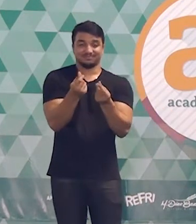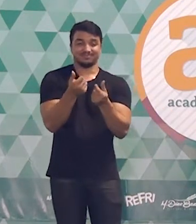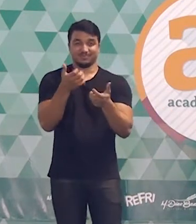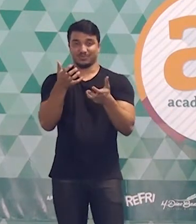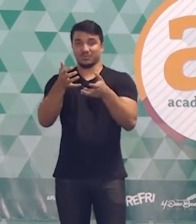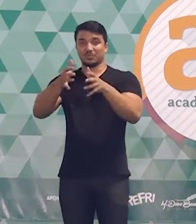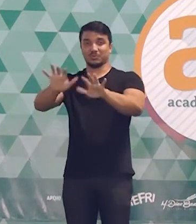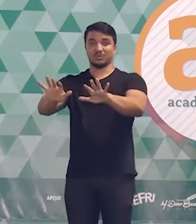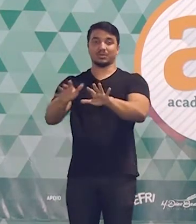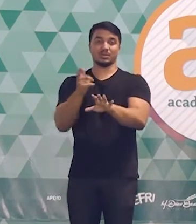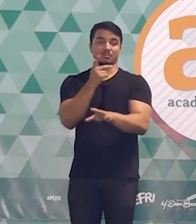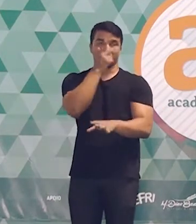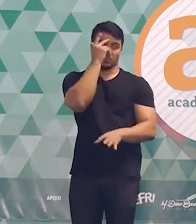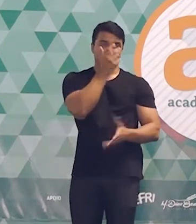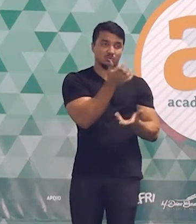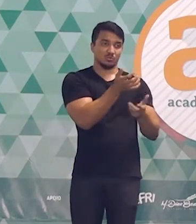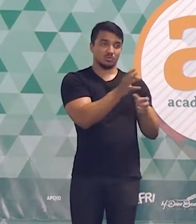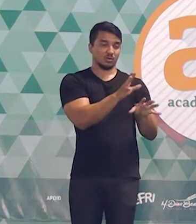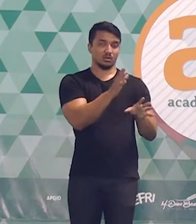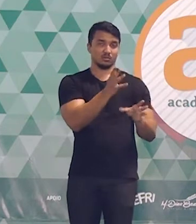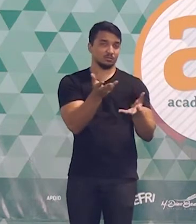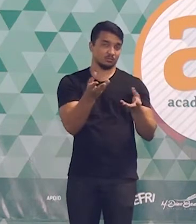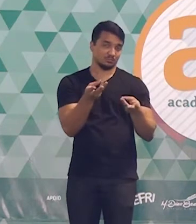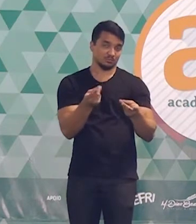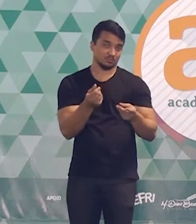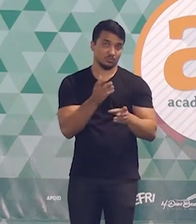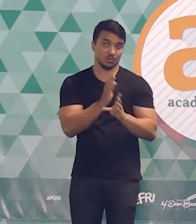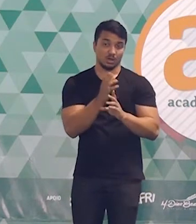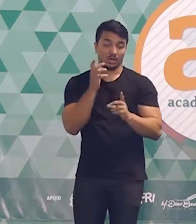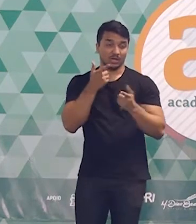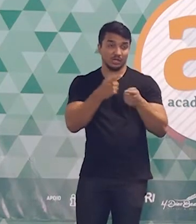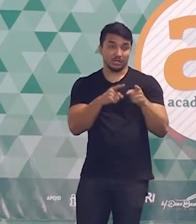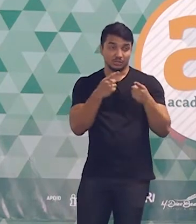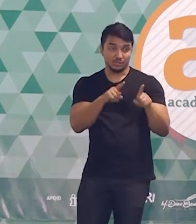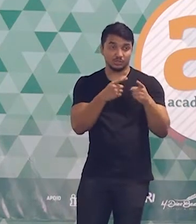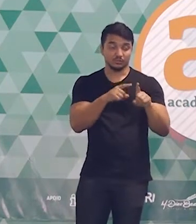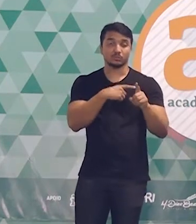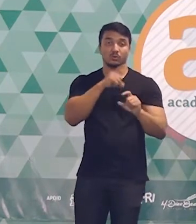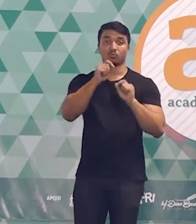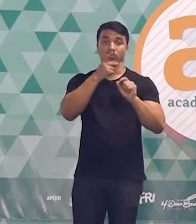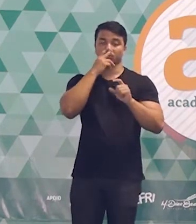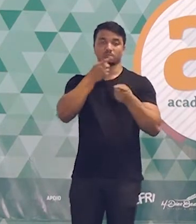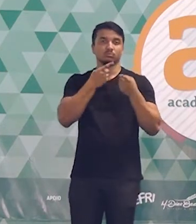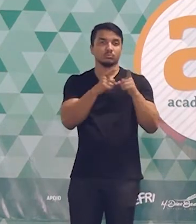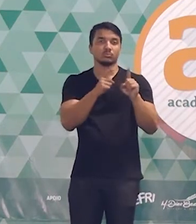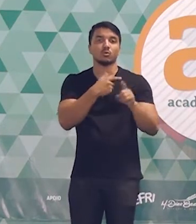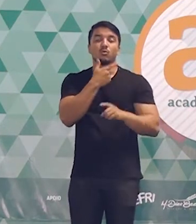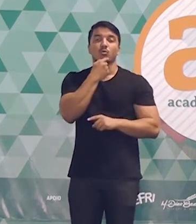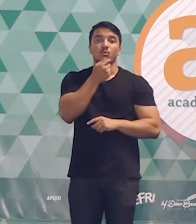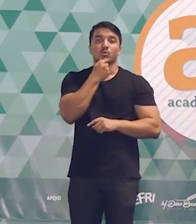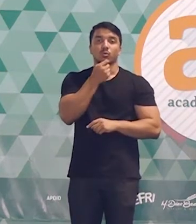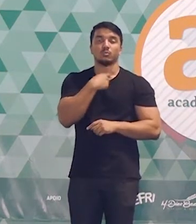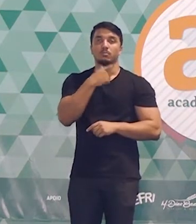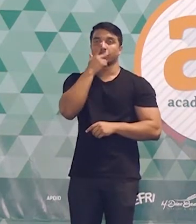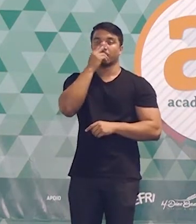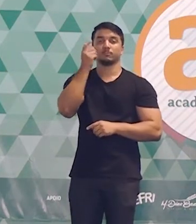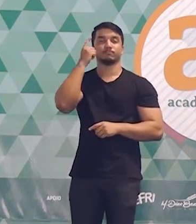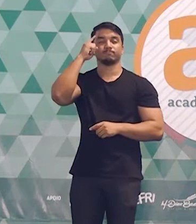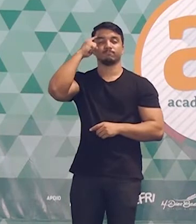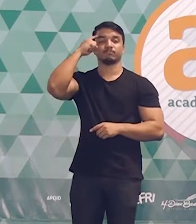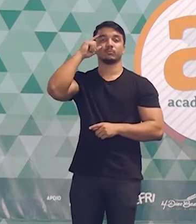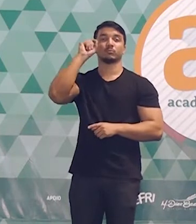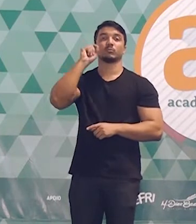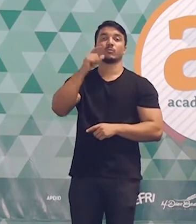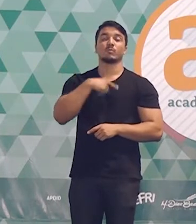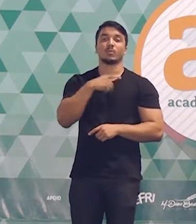muito bem recebida pela crítica. É muito conhecida uma crítica de um cidadão genial